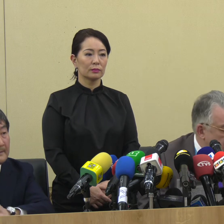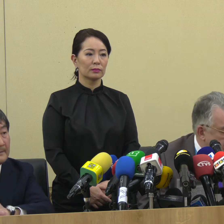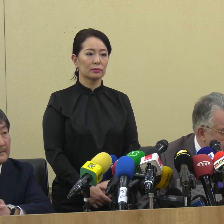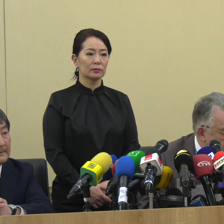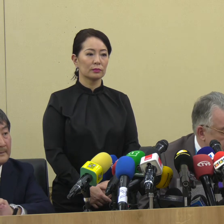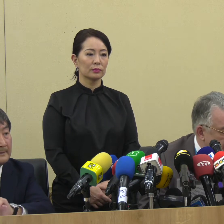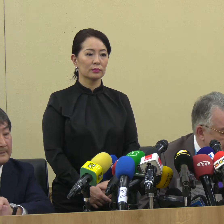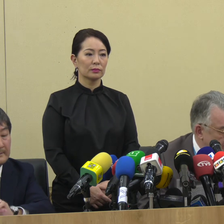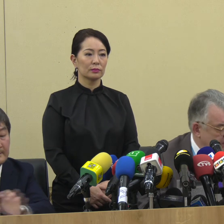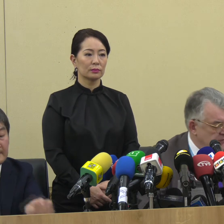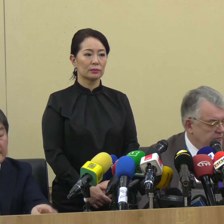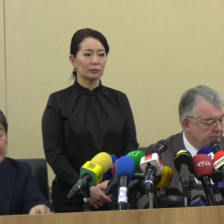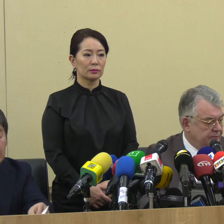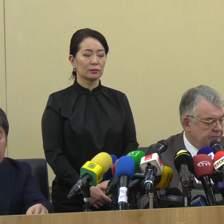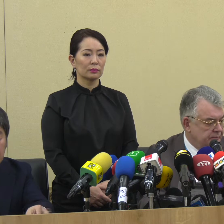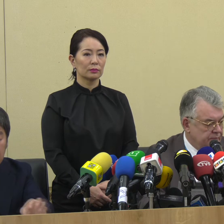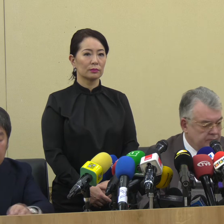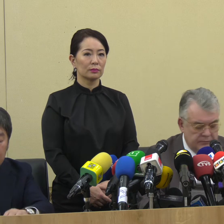personal protection equipment.